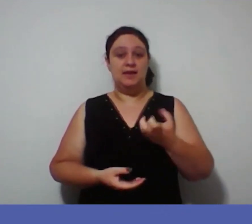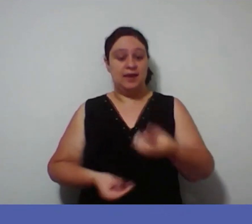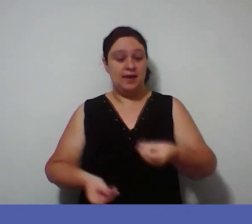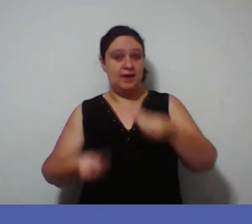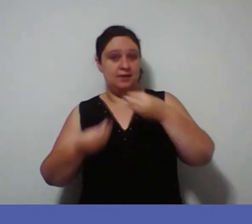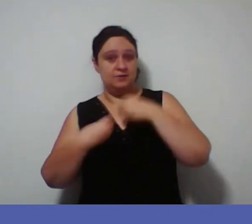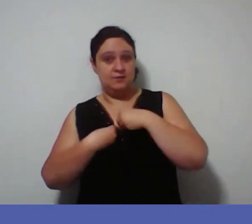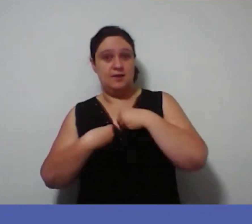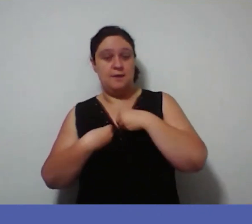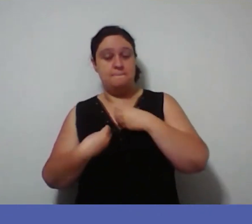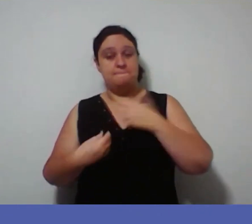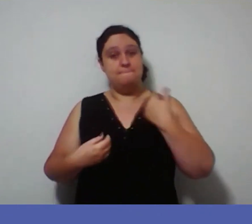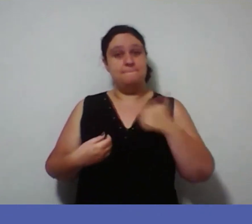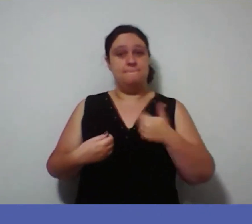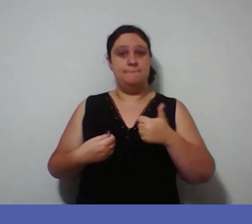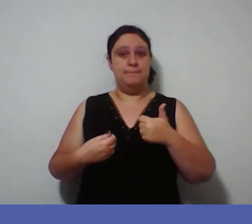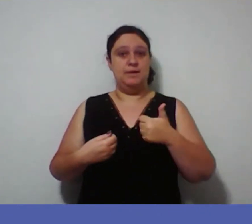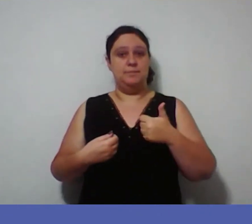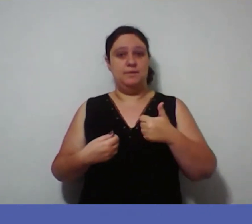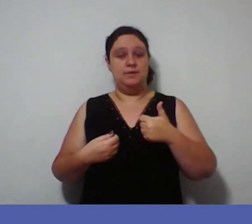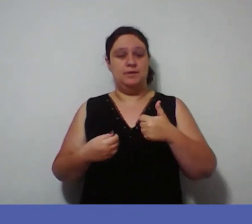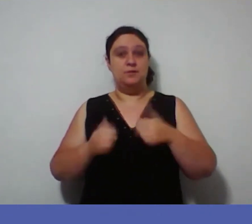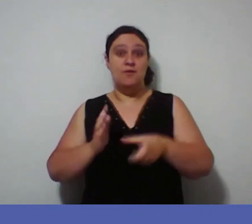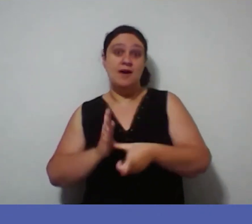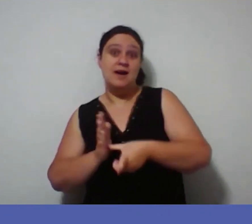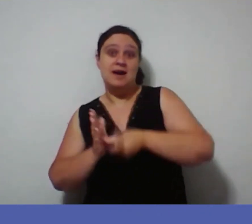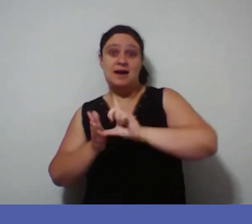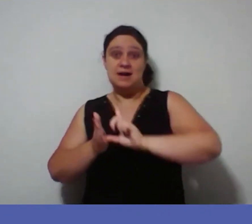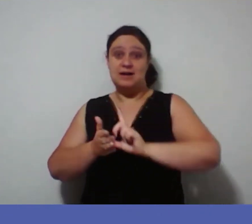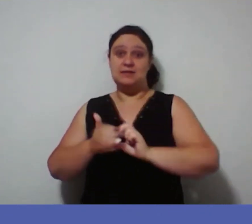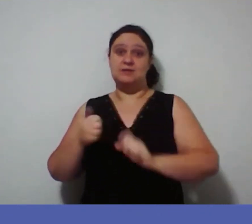antes dos primeiros apóstolos. Você já percebeu isso?